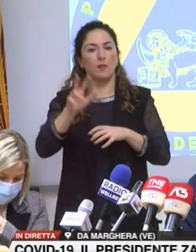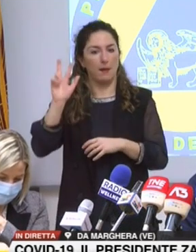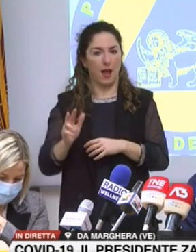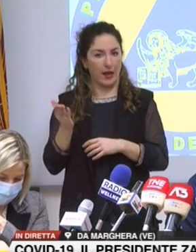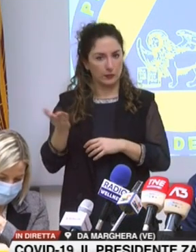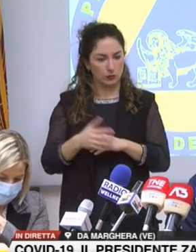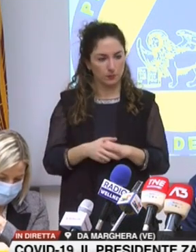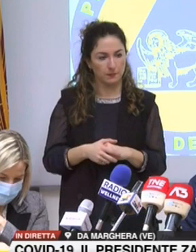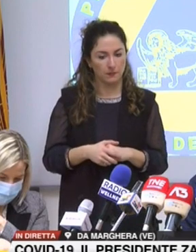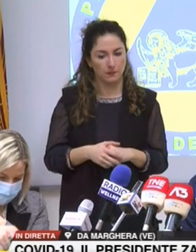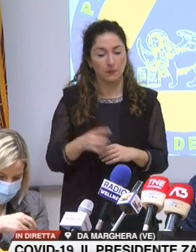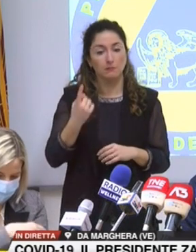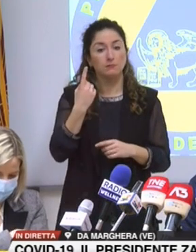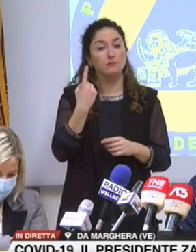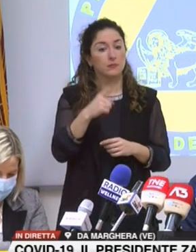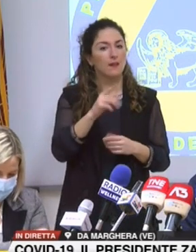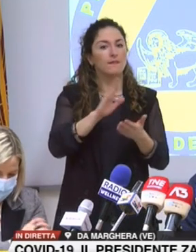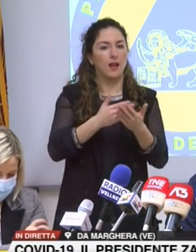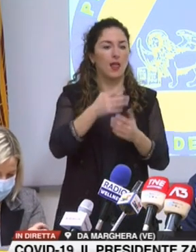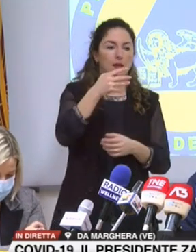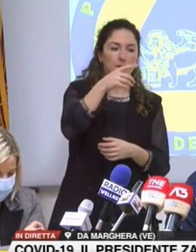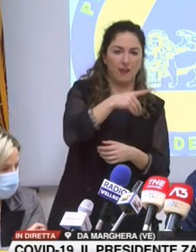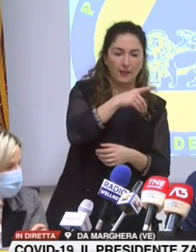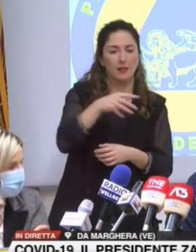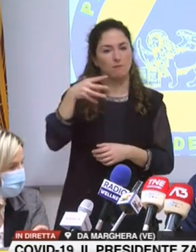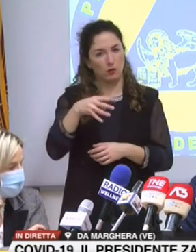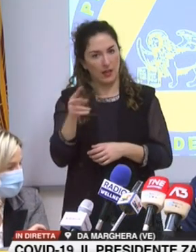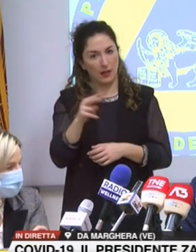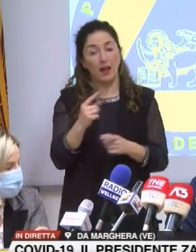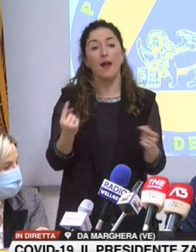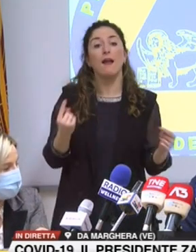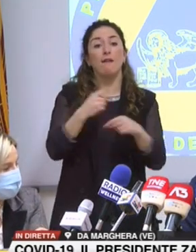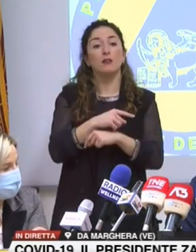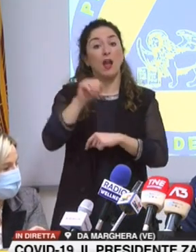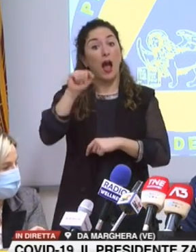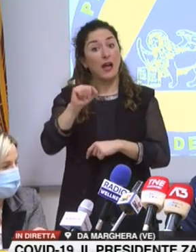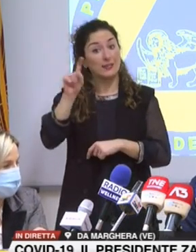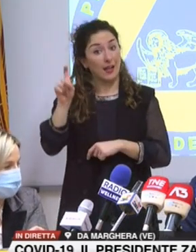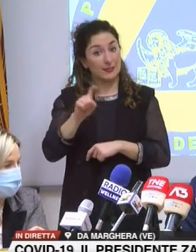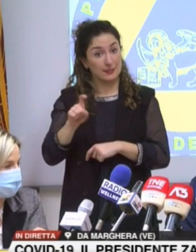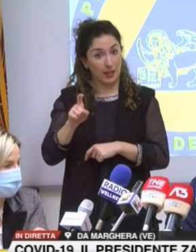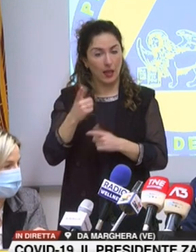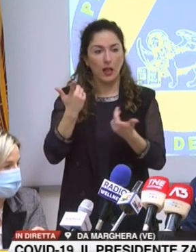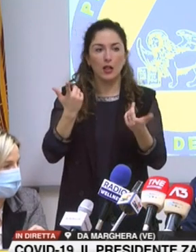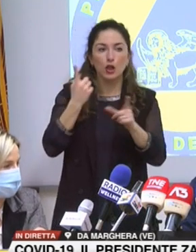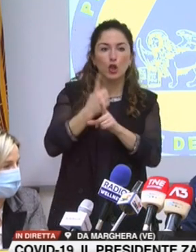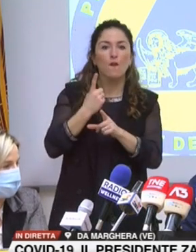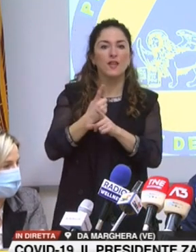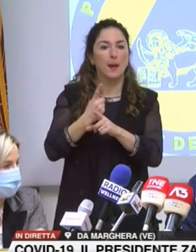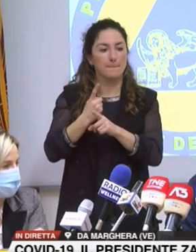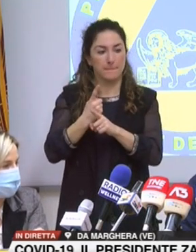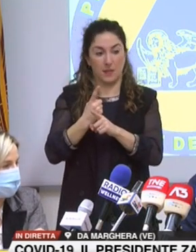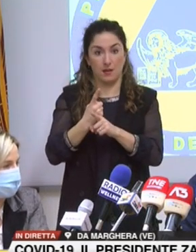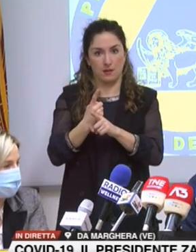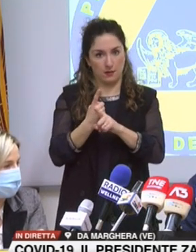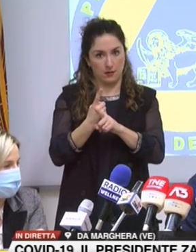Questo è solamente valido per Pfizer e Moderna. Tutto quello che è AstraZeneca sappiamo che dovrebbe arrivare da